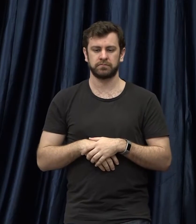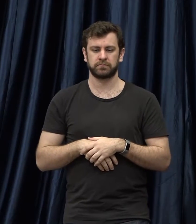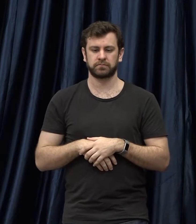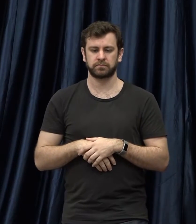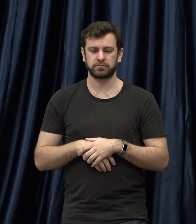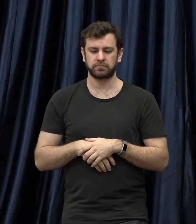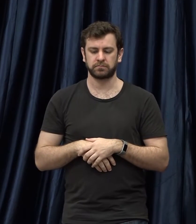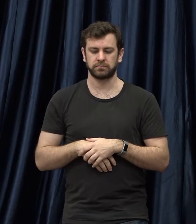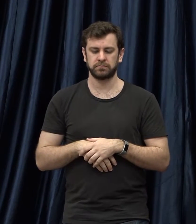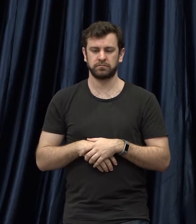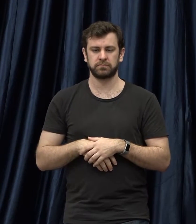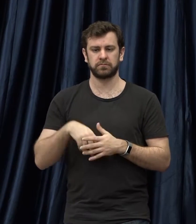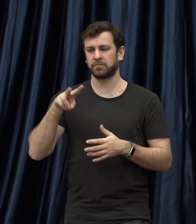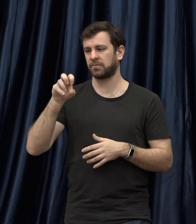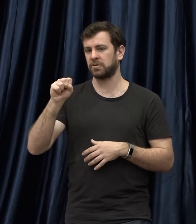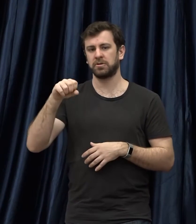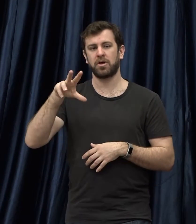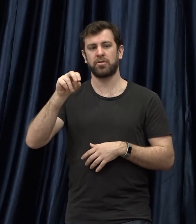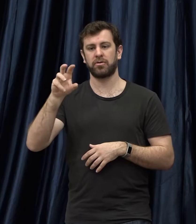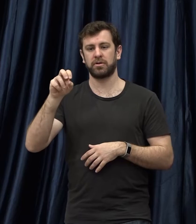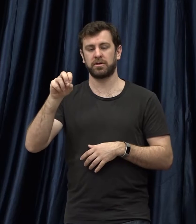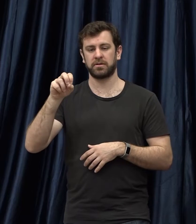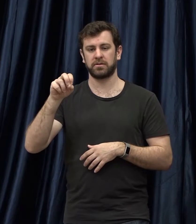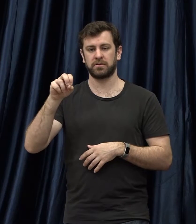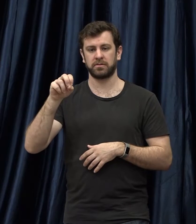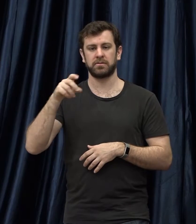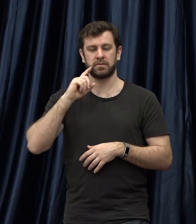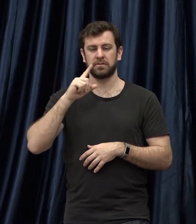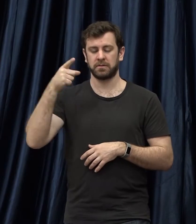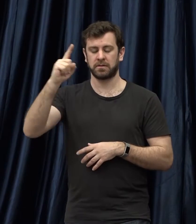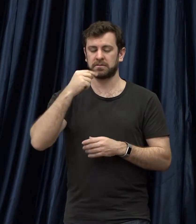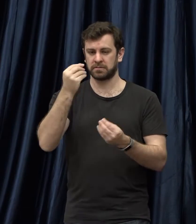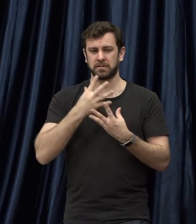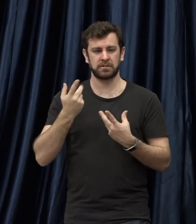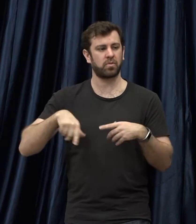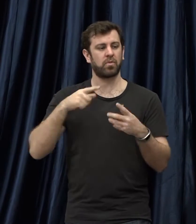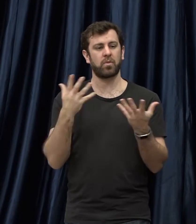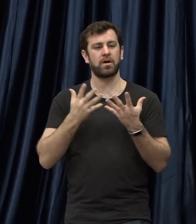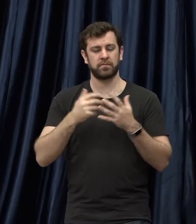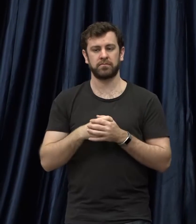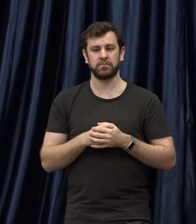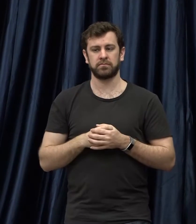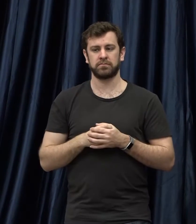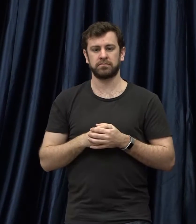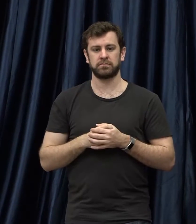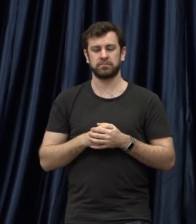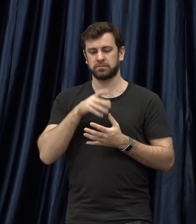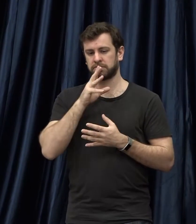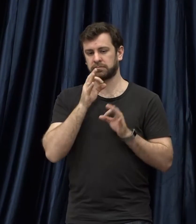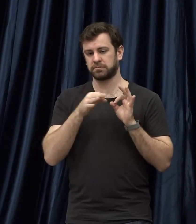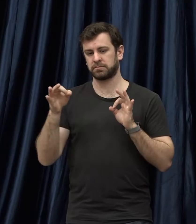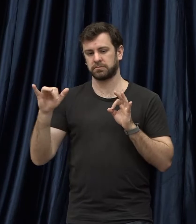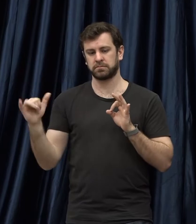30, Allah Azza wa Jal tells us, إِنَّ الَّذِينَ قَالُوا رَبُّنَا اللَّهُ ثُمَّ